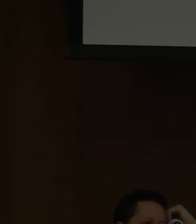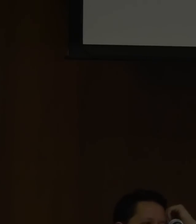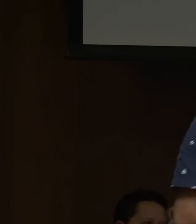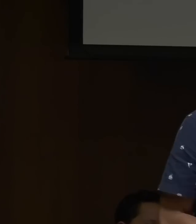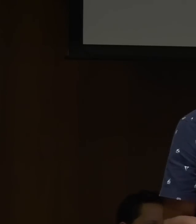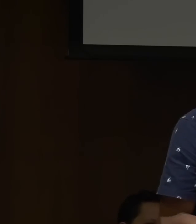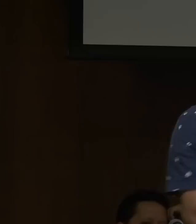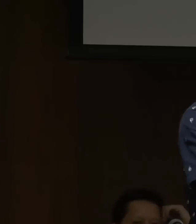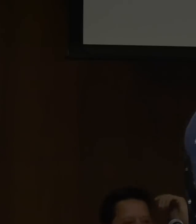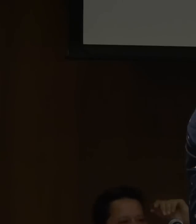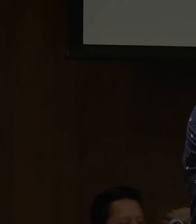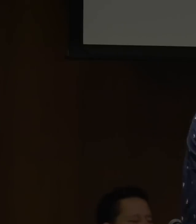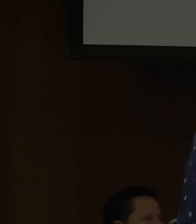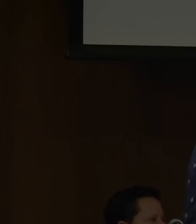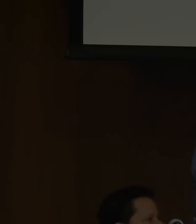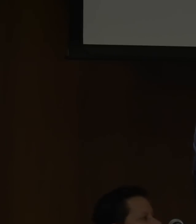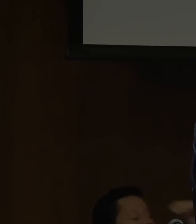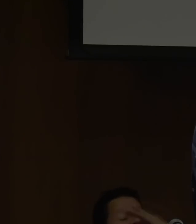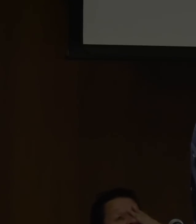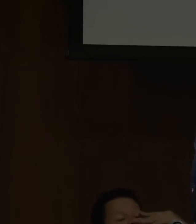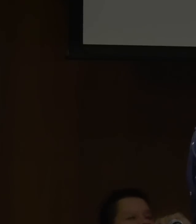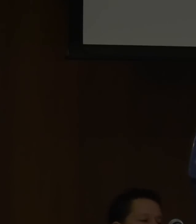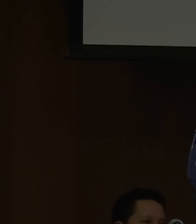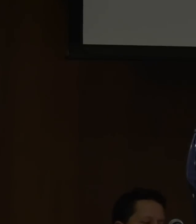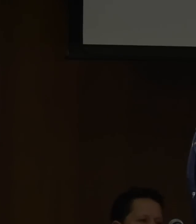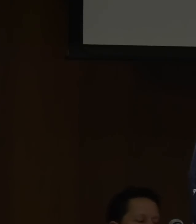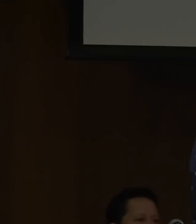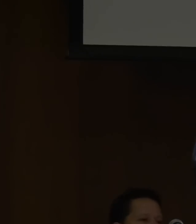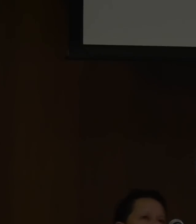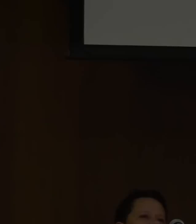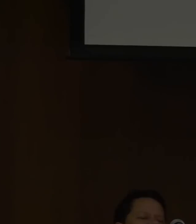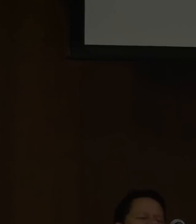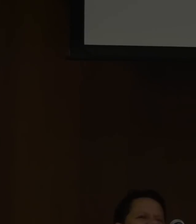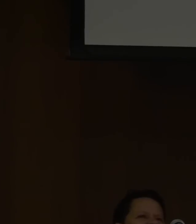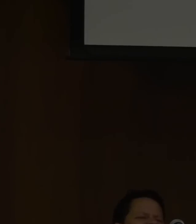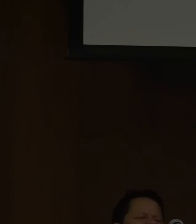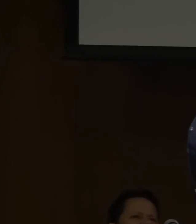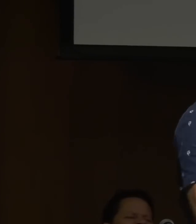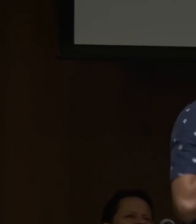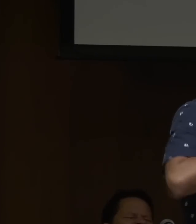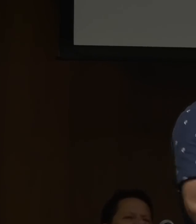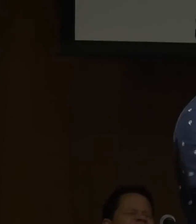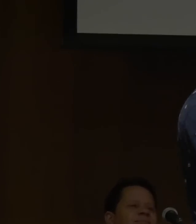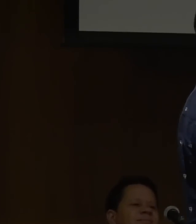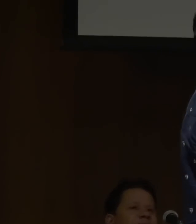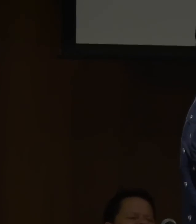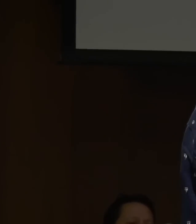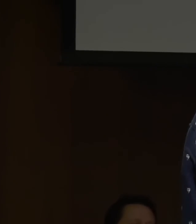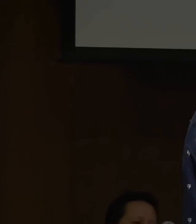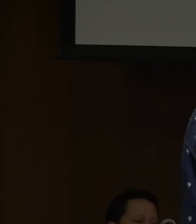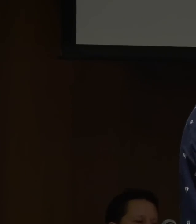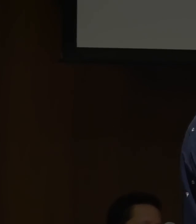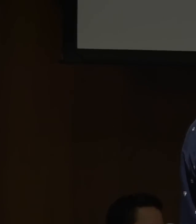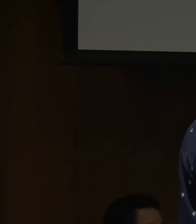esto para enamorar a una persona. Entonces, muchísimas gracias, mis respetos al hijo de Leandro, a todas las personas,